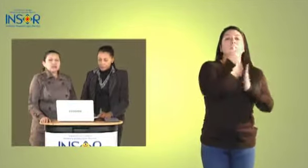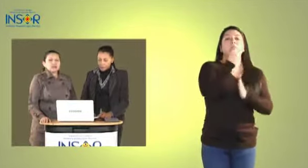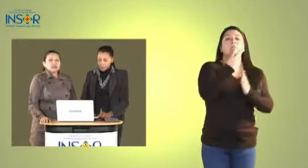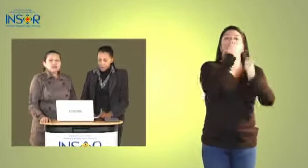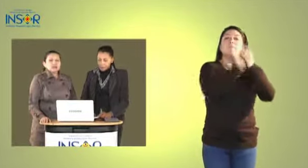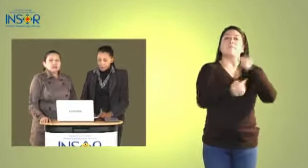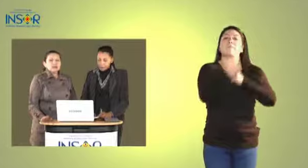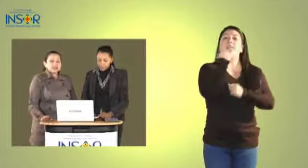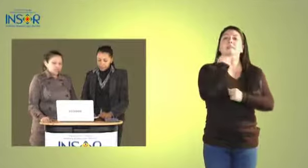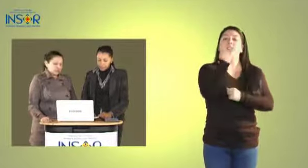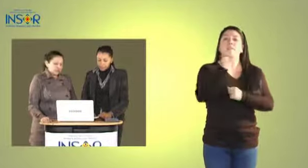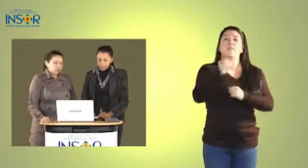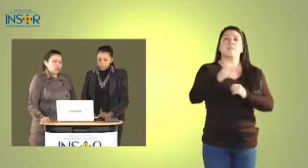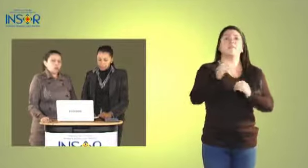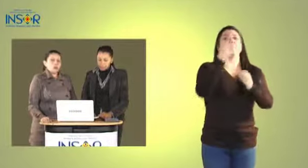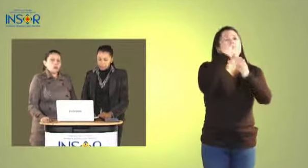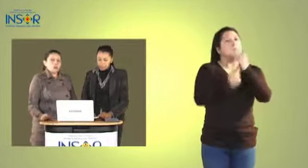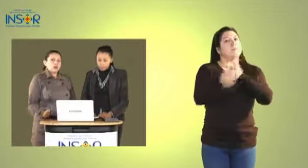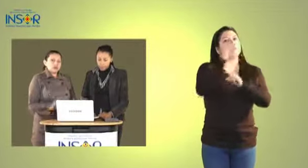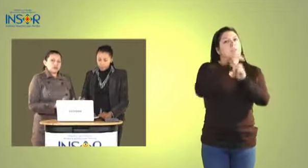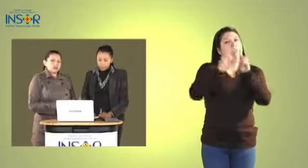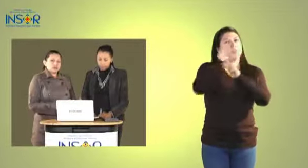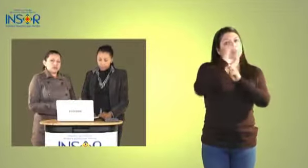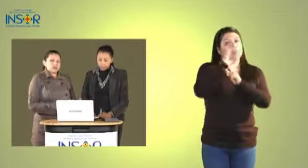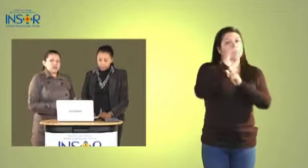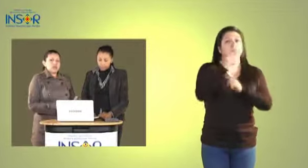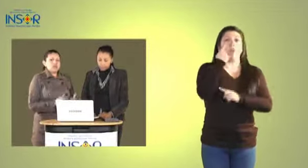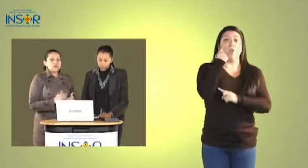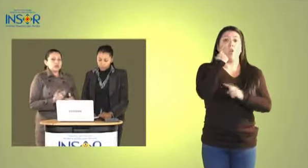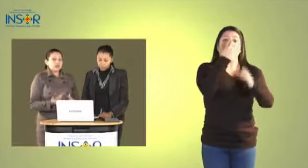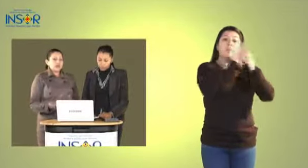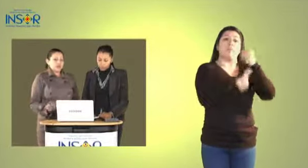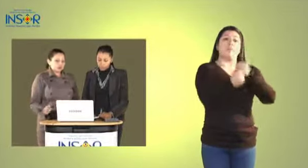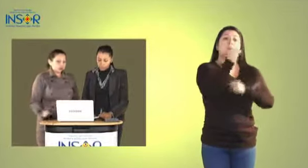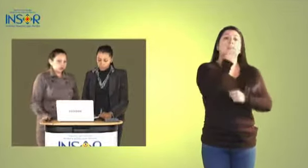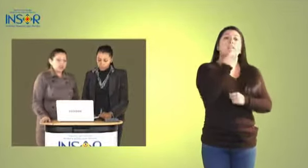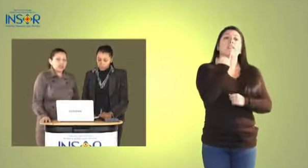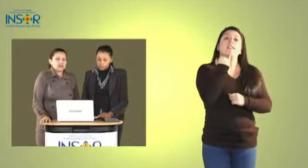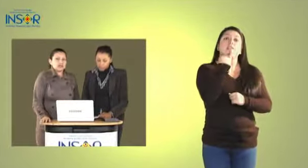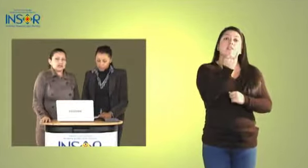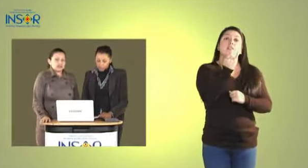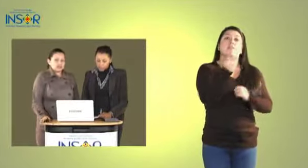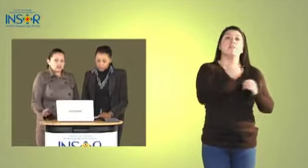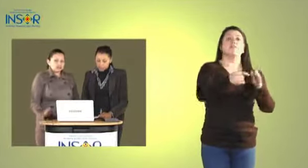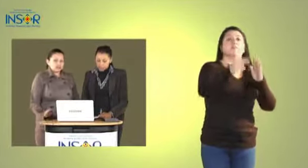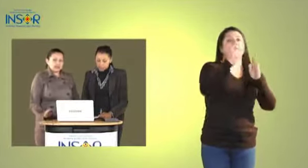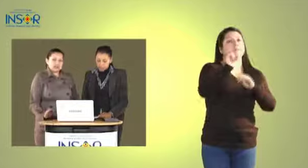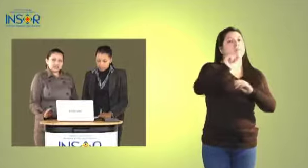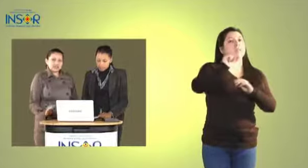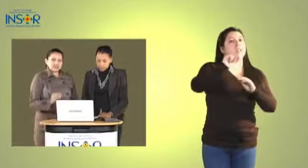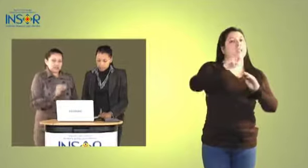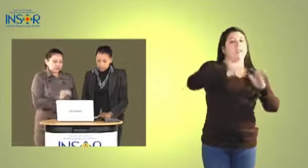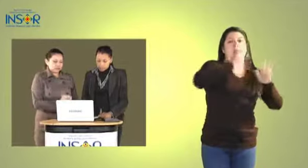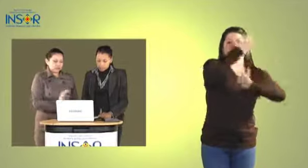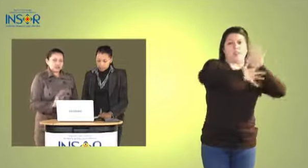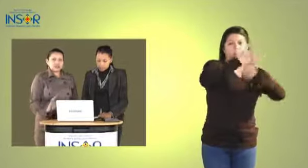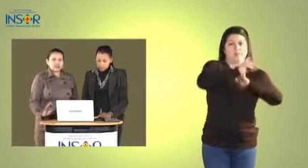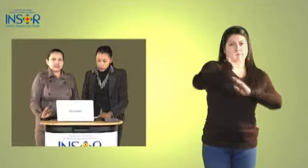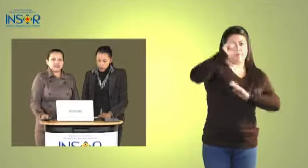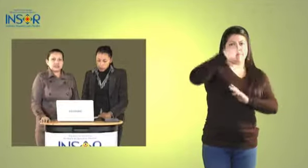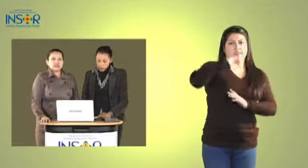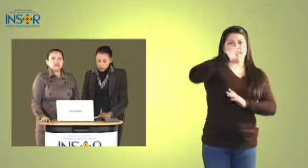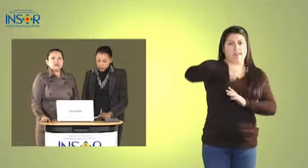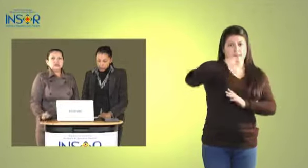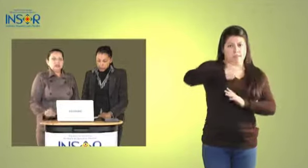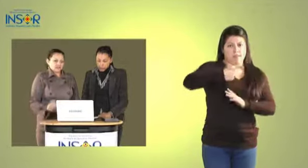allí que trabajamos el bilingüismo como lengua de señas primera lengua y el bilingüismo el castellano en su forma escrita. Por eso vamos a